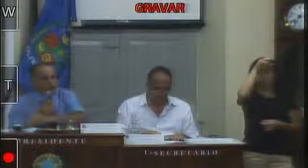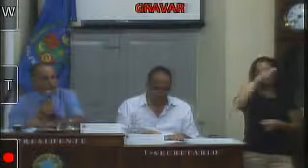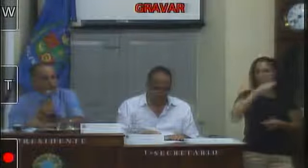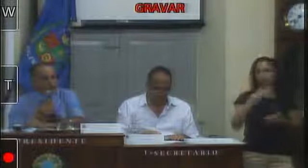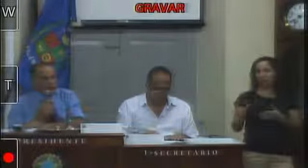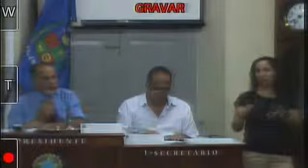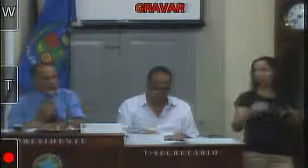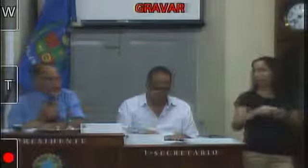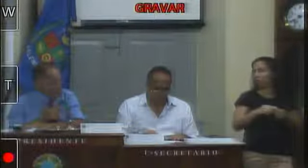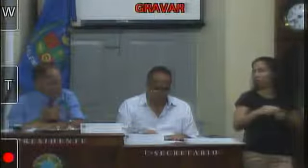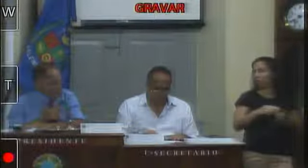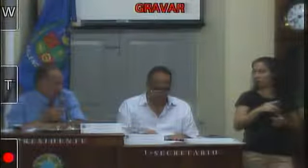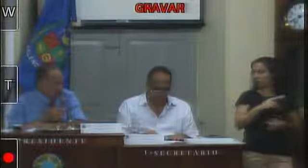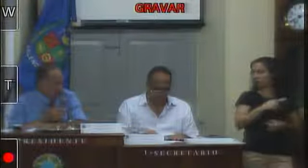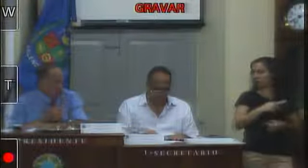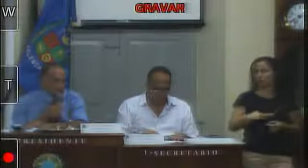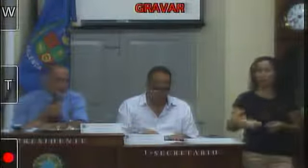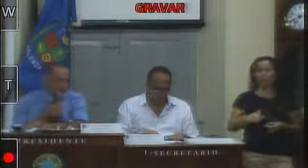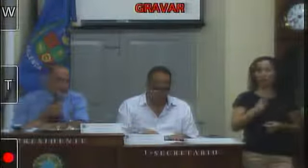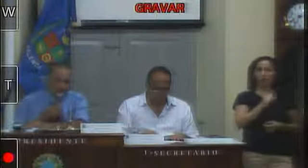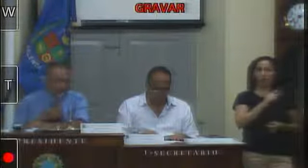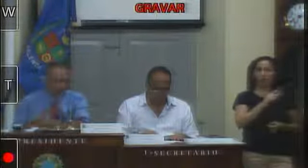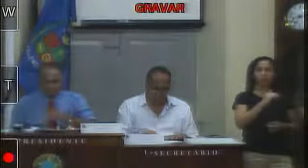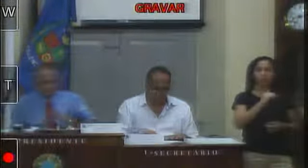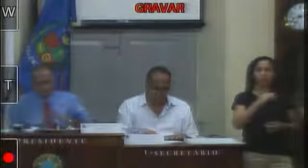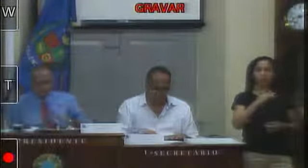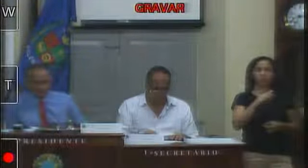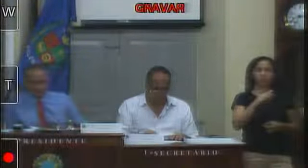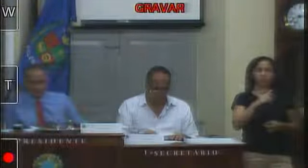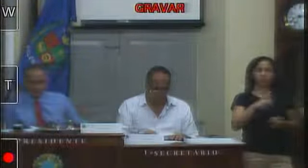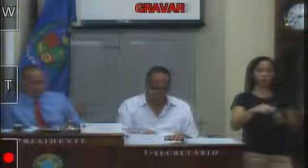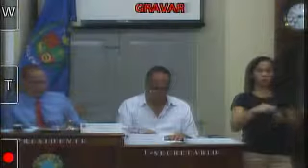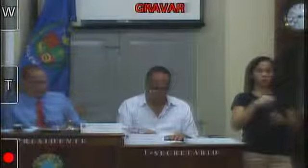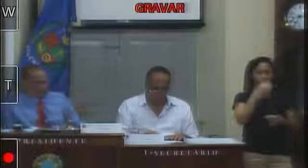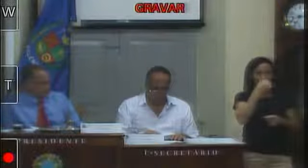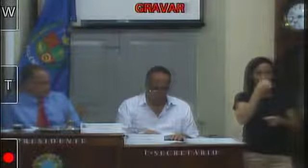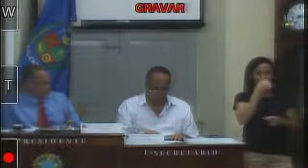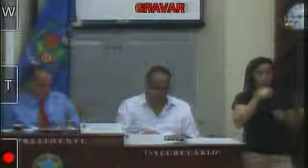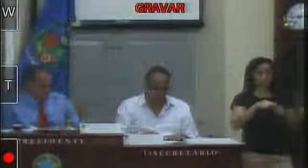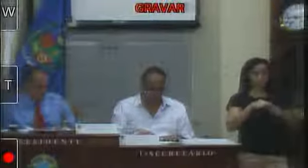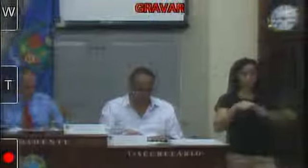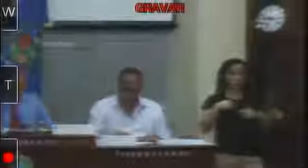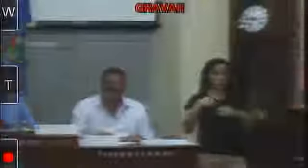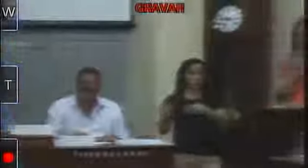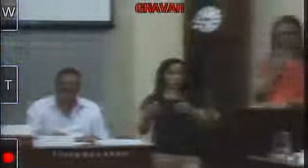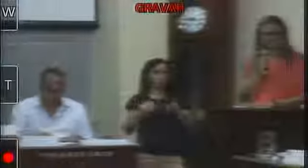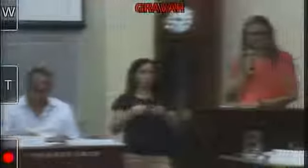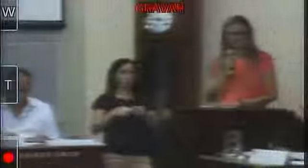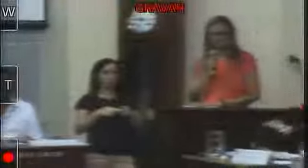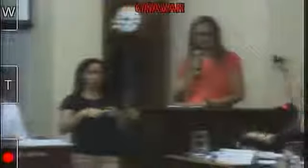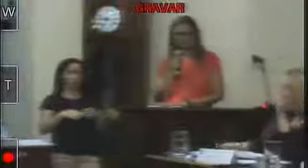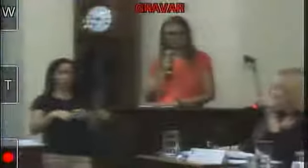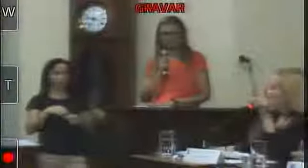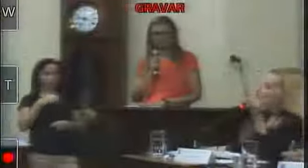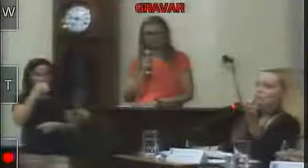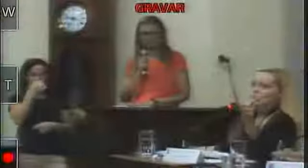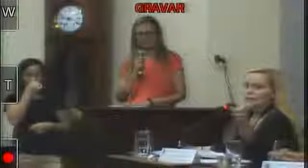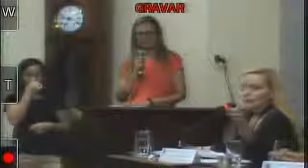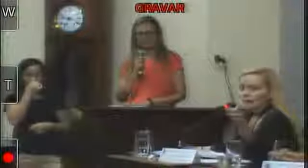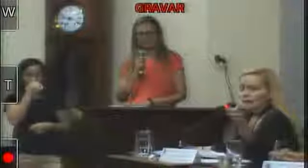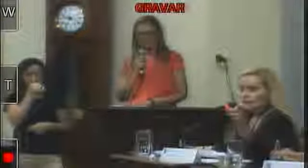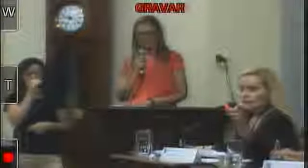convite ao presidente da Critur, Mauro Contruz. Então, vamos lá. Só reiterando, presidente, a minha convocação foi somente a